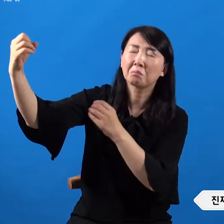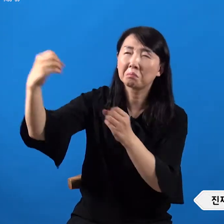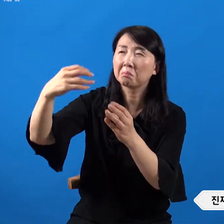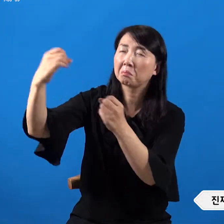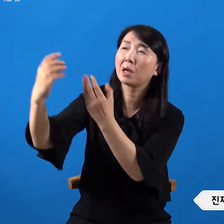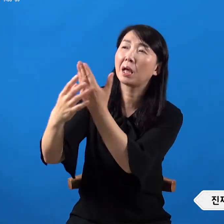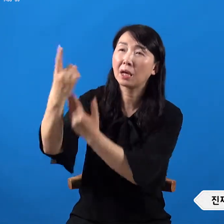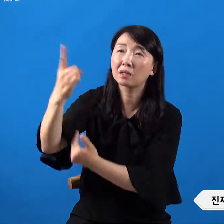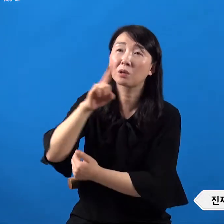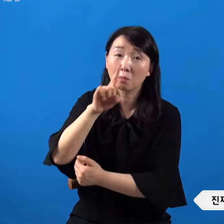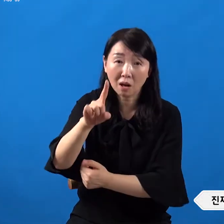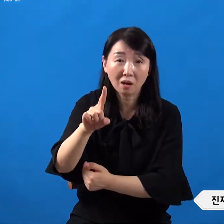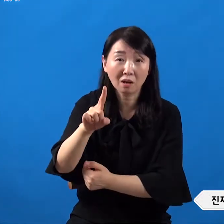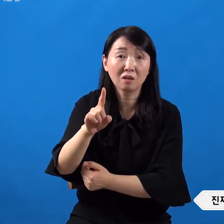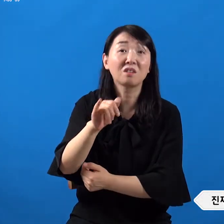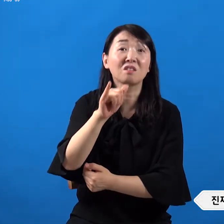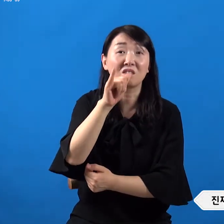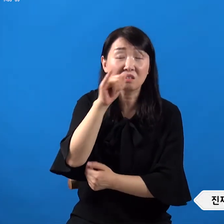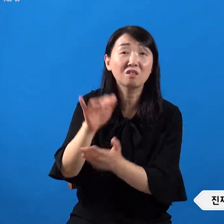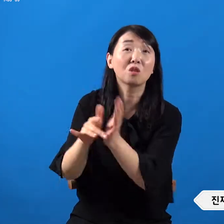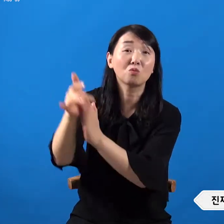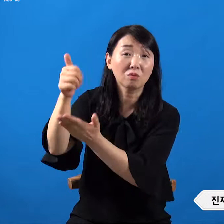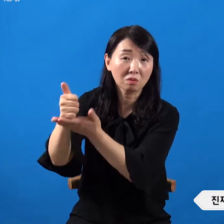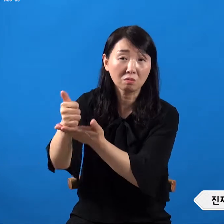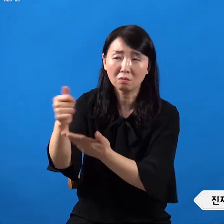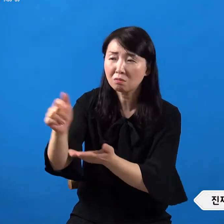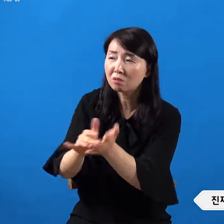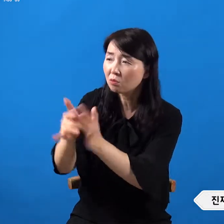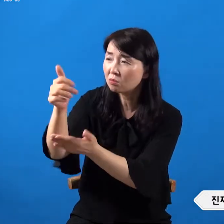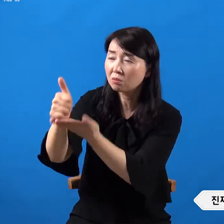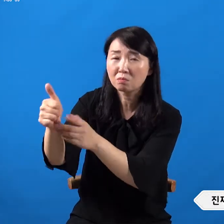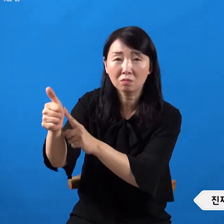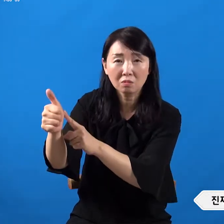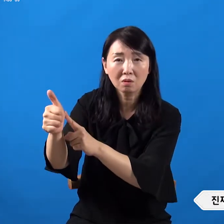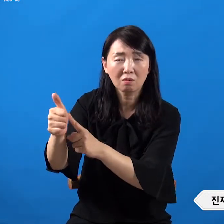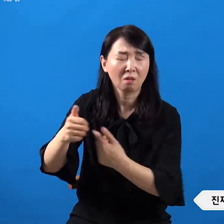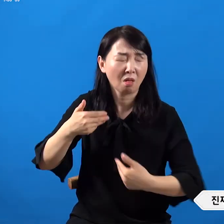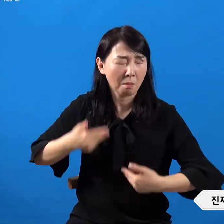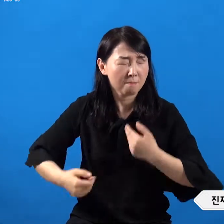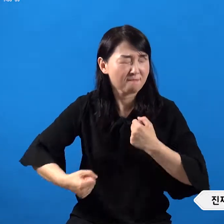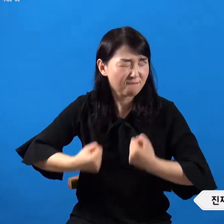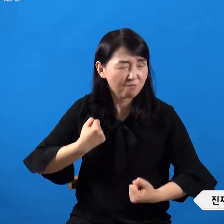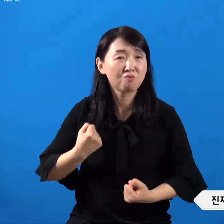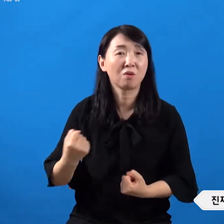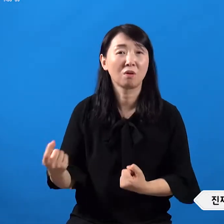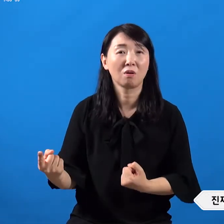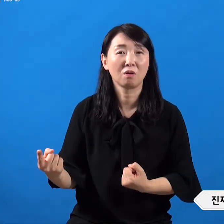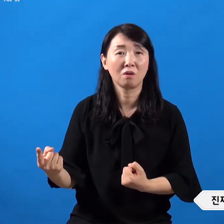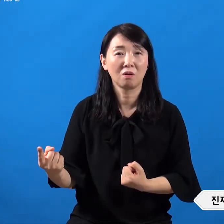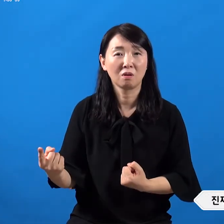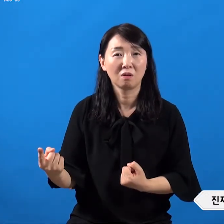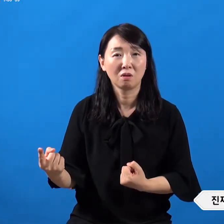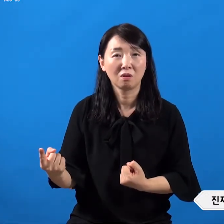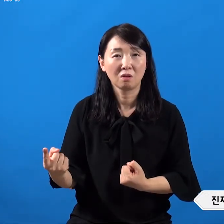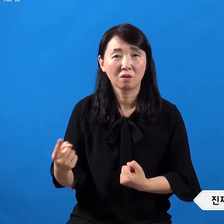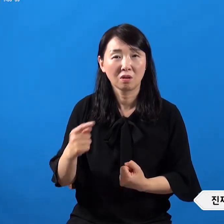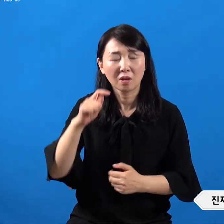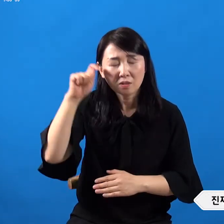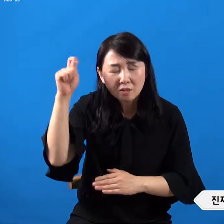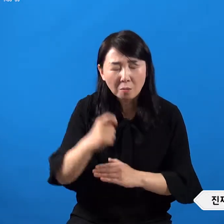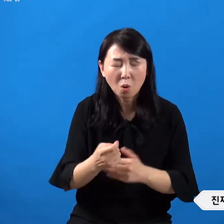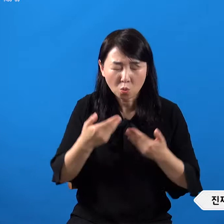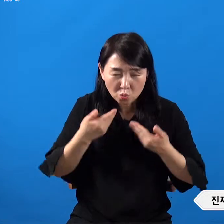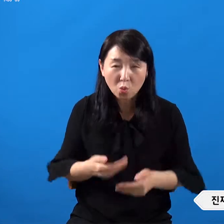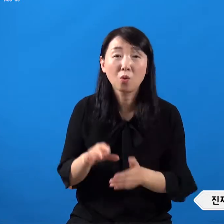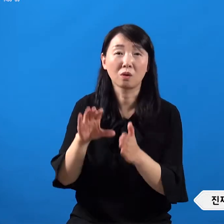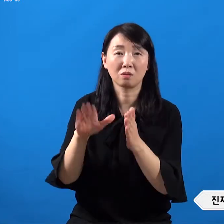나는 하나다라고 말씀하신 그분입니다. 그런데 그 예수님께서 그 바쁜 중에, 그 피곤한 중에도 새벽